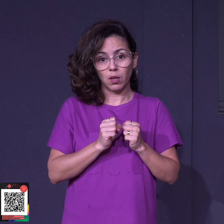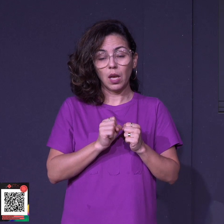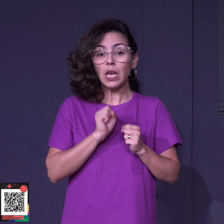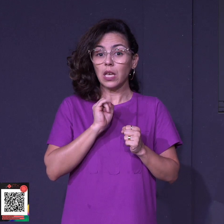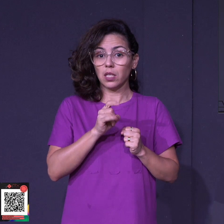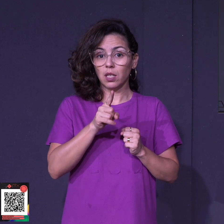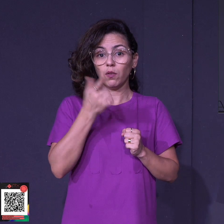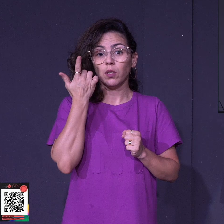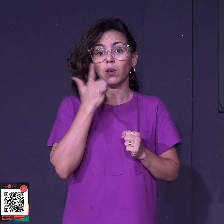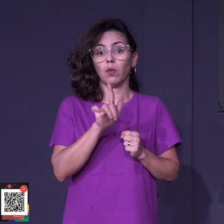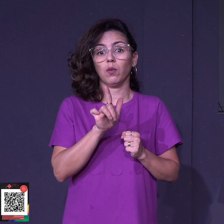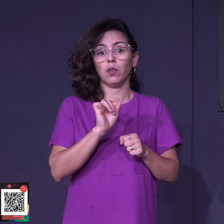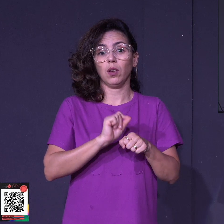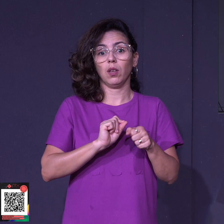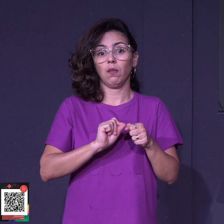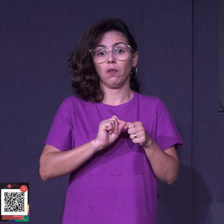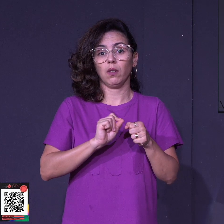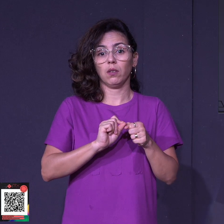Isso é evangelho.